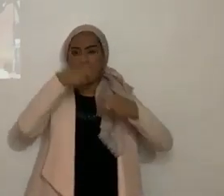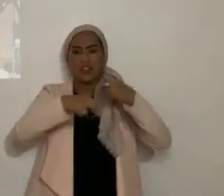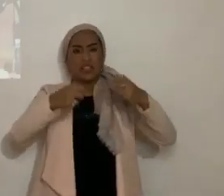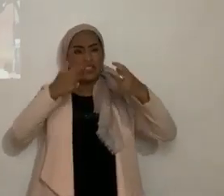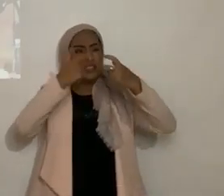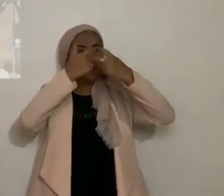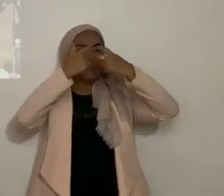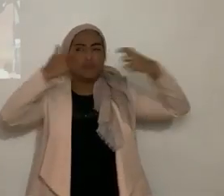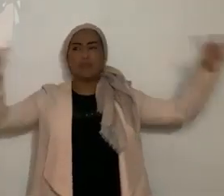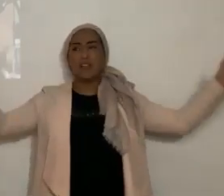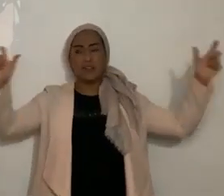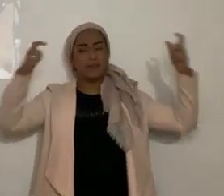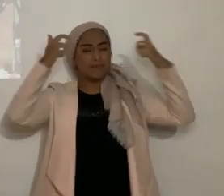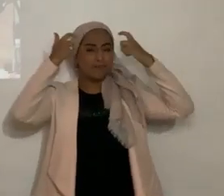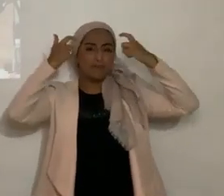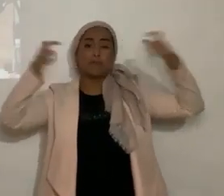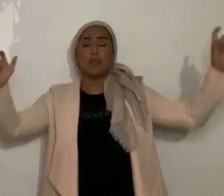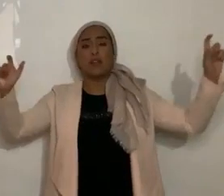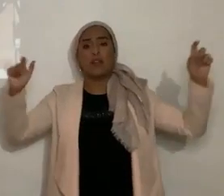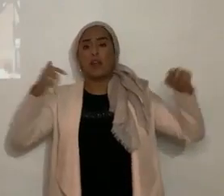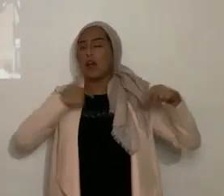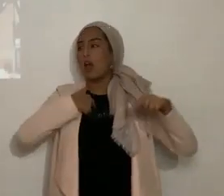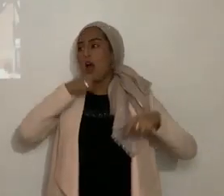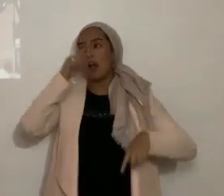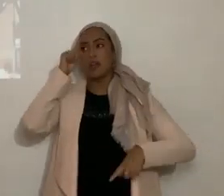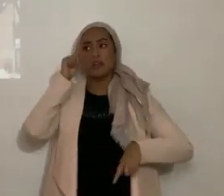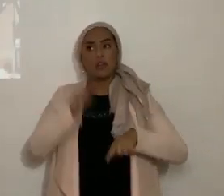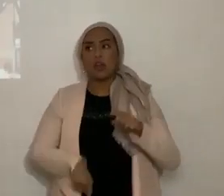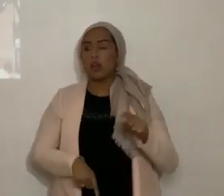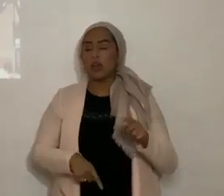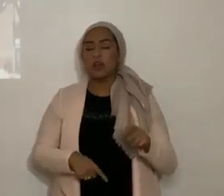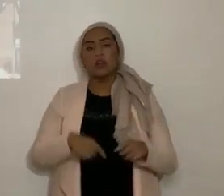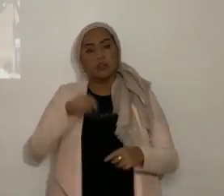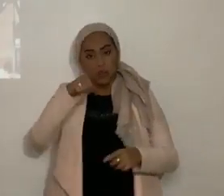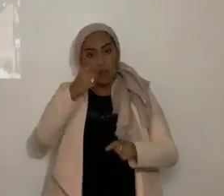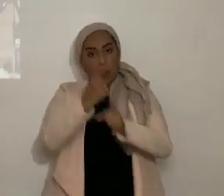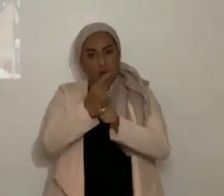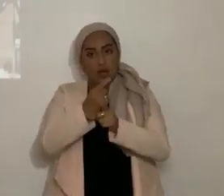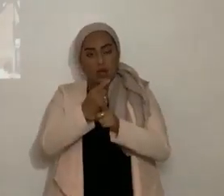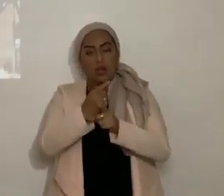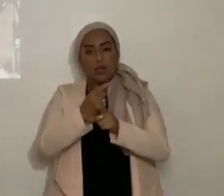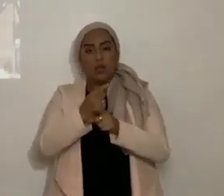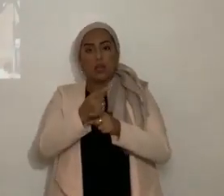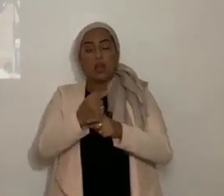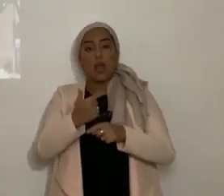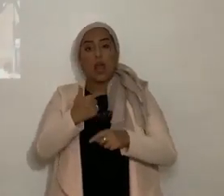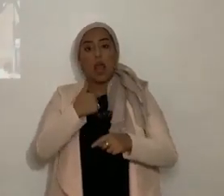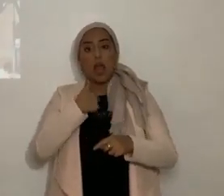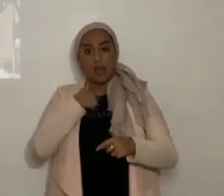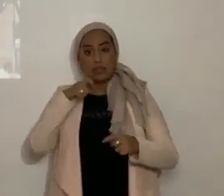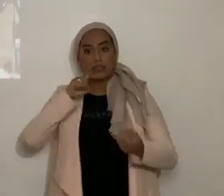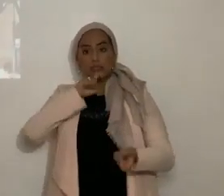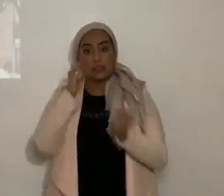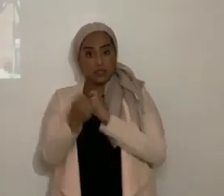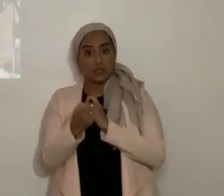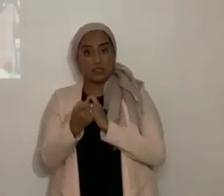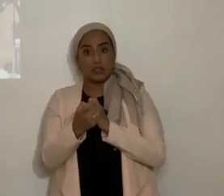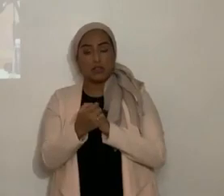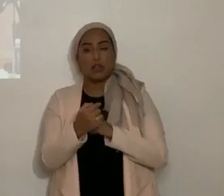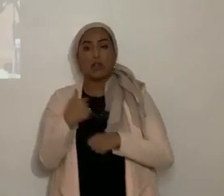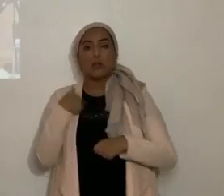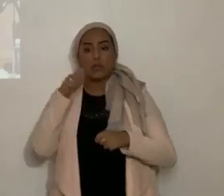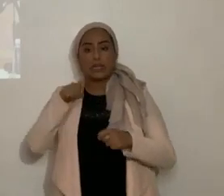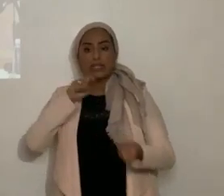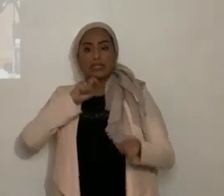es tan grande, que yo no voy a poder con ella. No, sí, sí se puede. Yo tengo que hacer ese cambio. Ahora